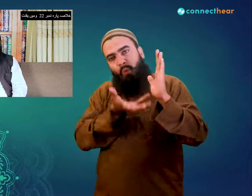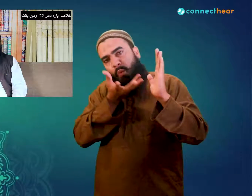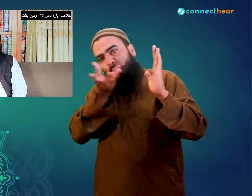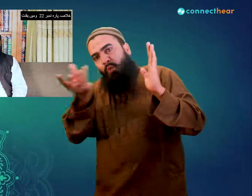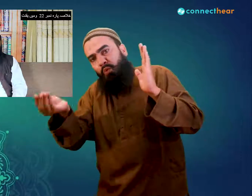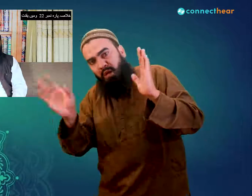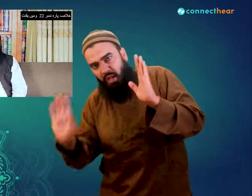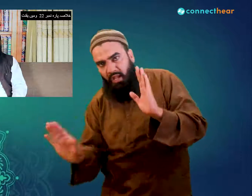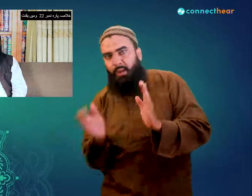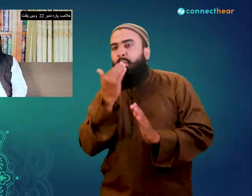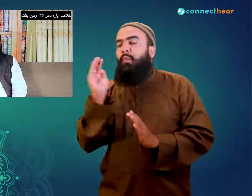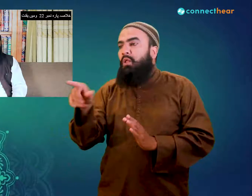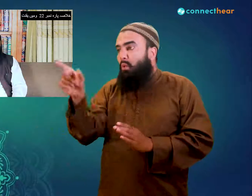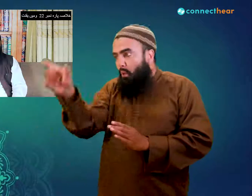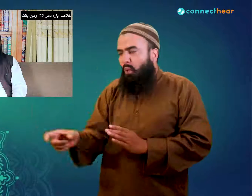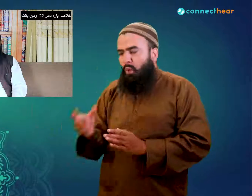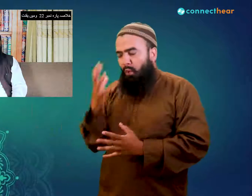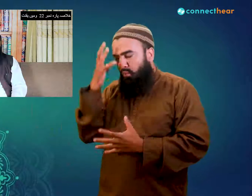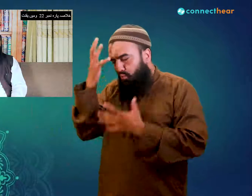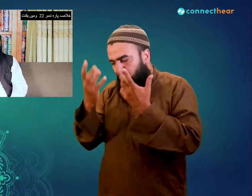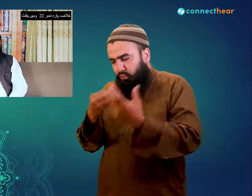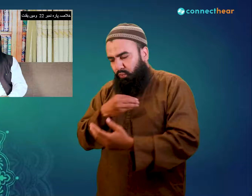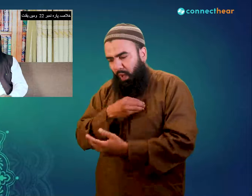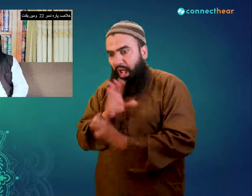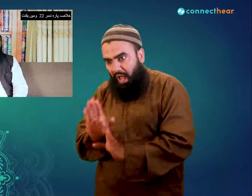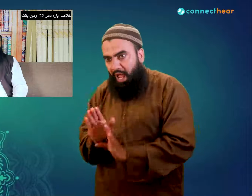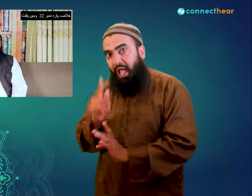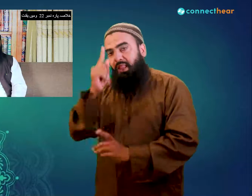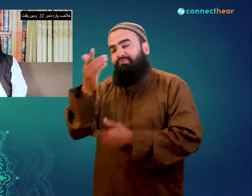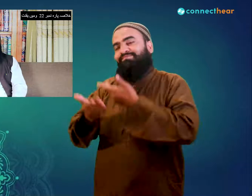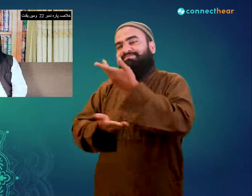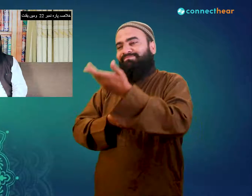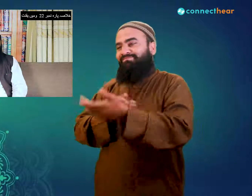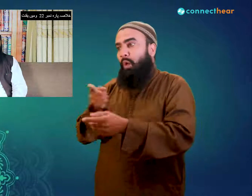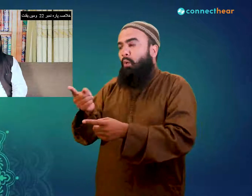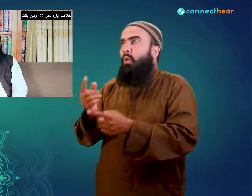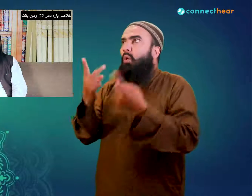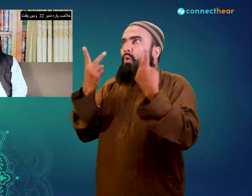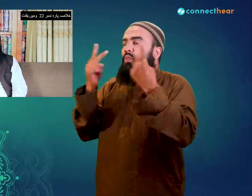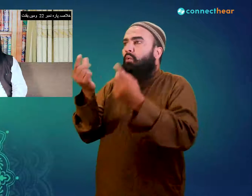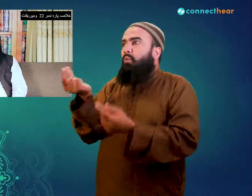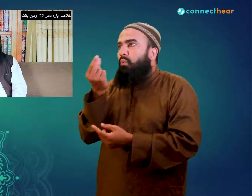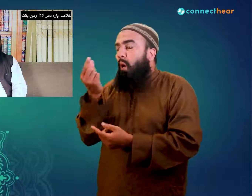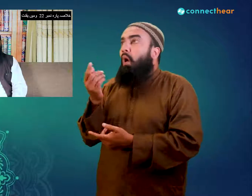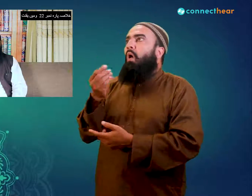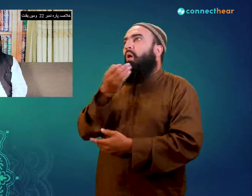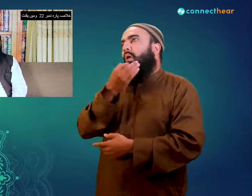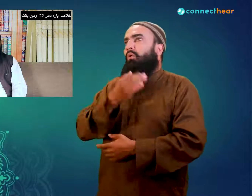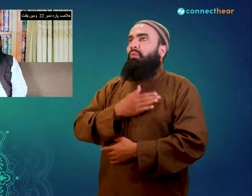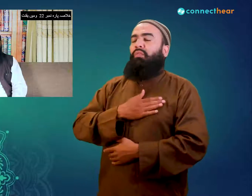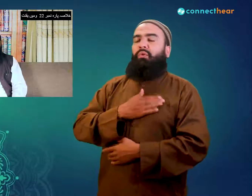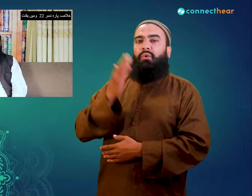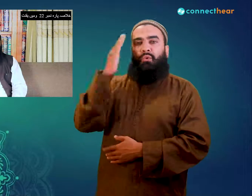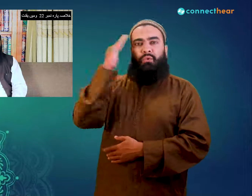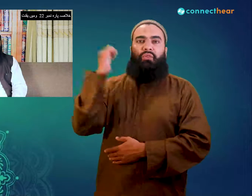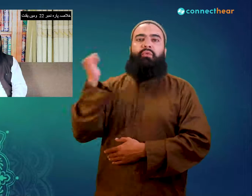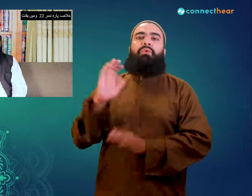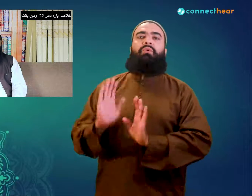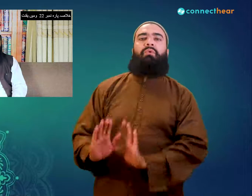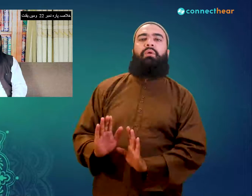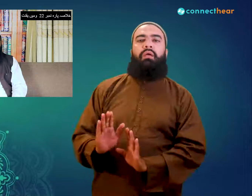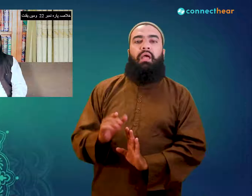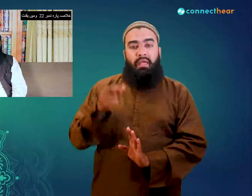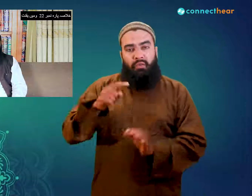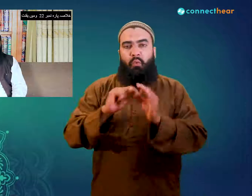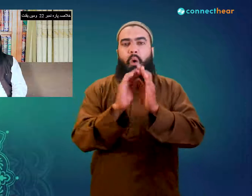قضا زید منہا وطرا زوجناکہا، اسی آیت کے اندر ان کا نام آیا، باقی کسی صحابی کا